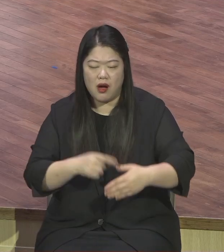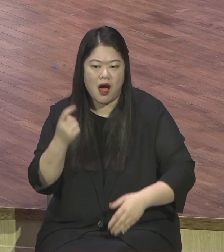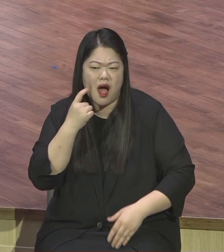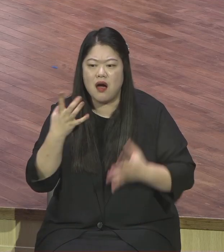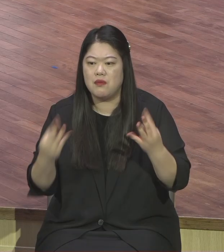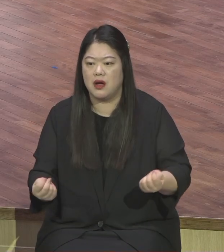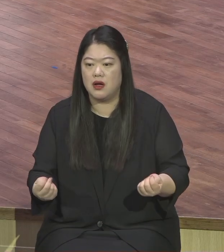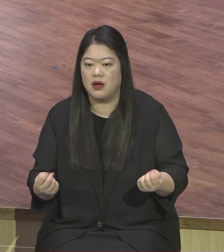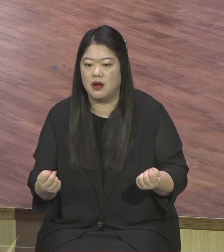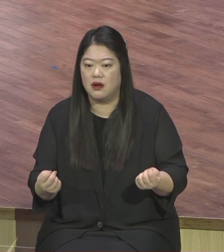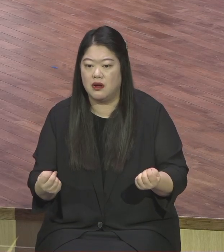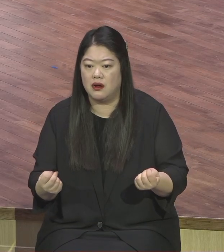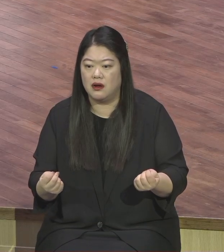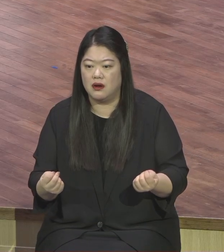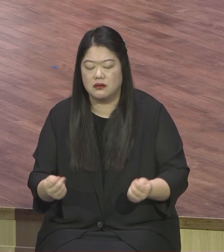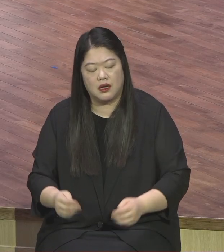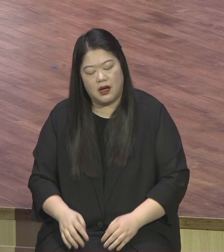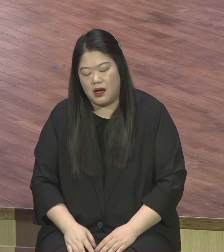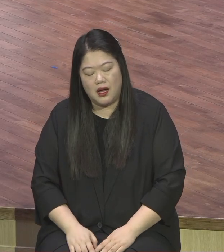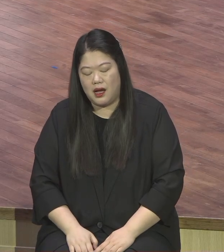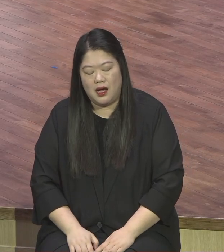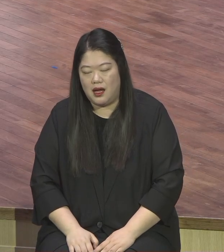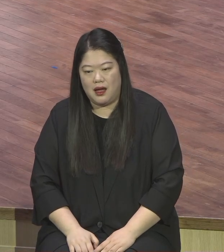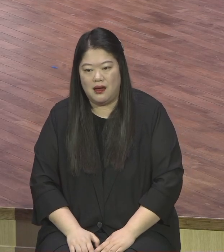있습니다. 가짜.